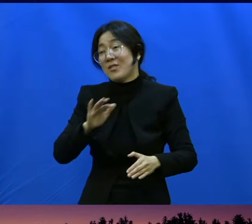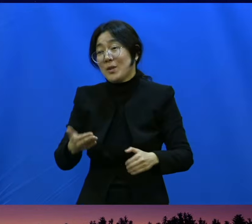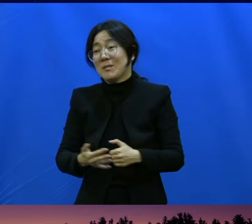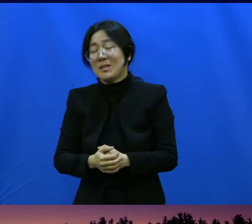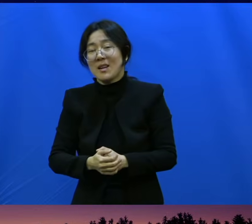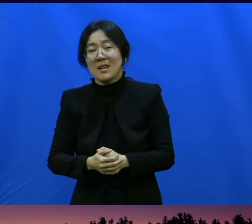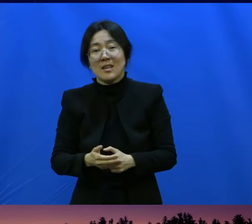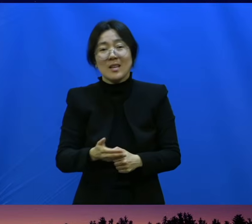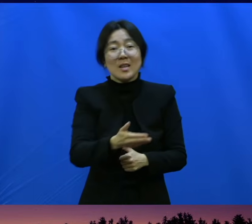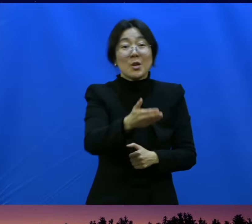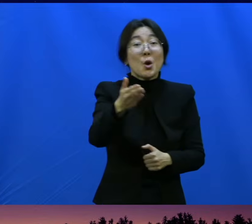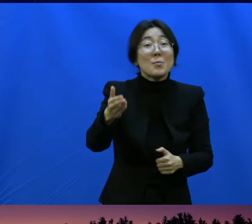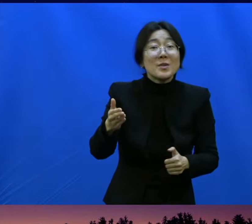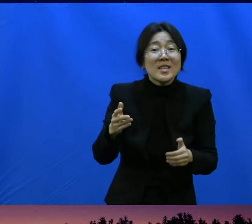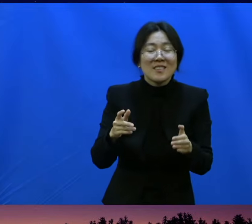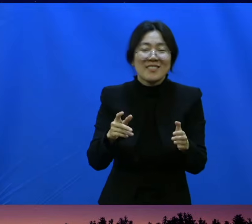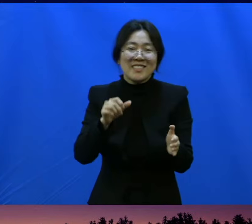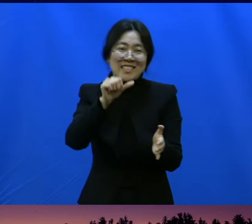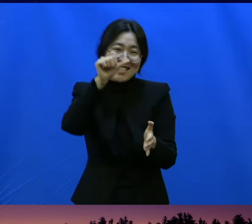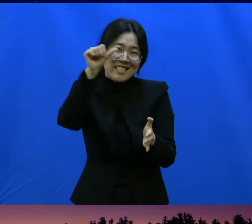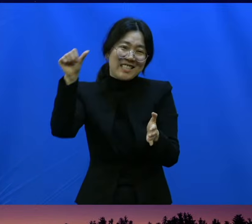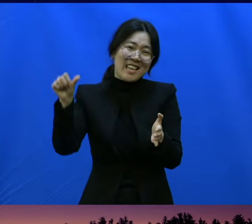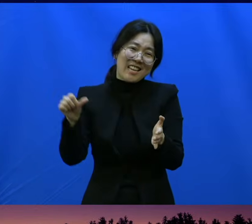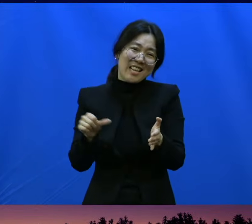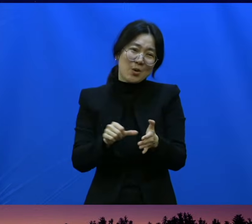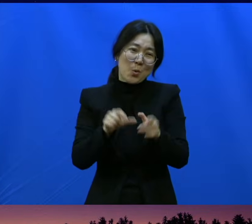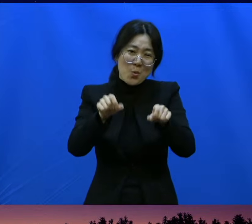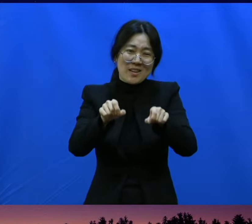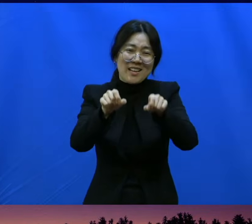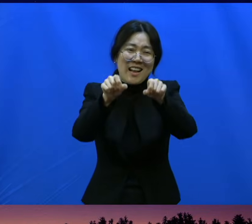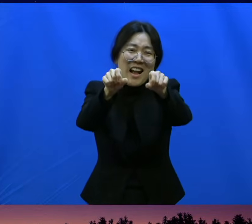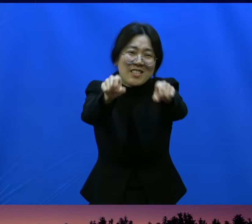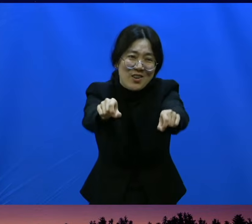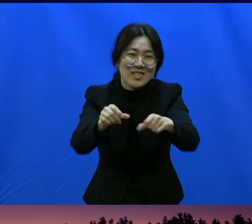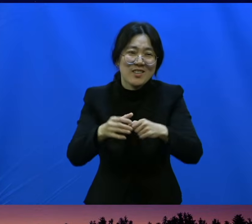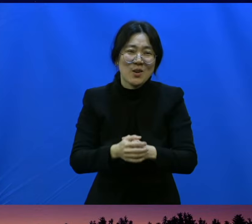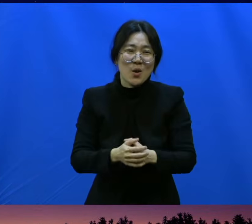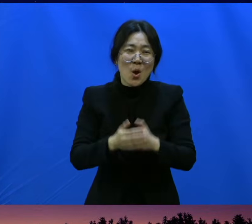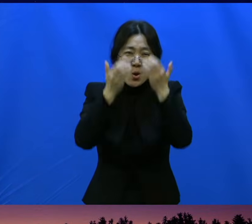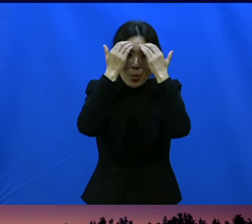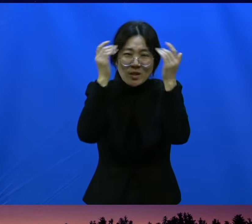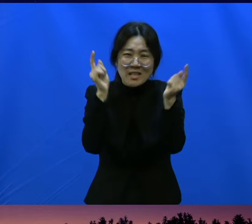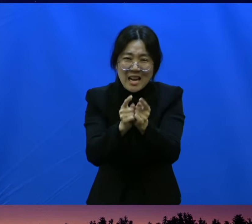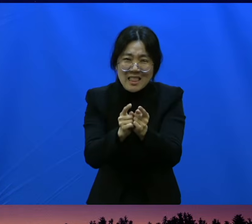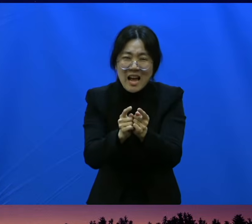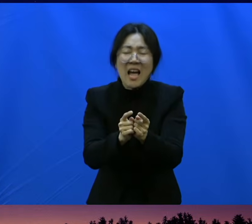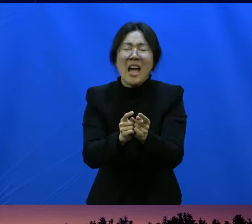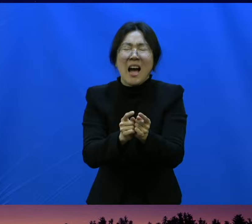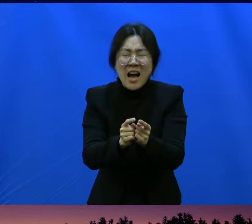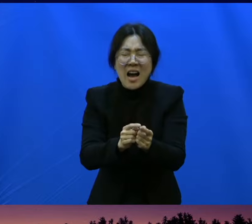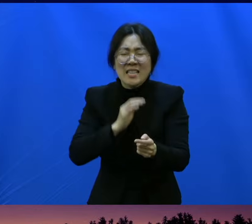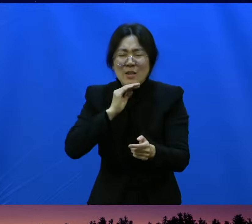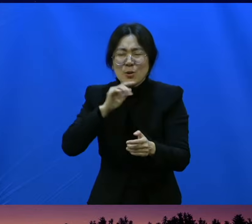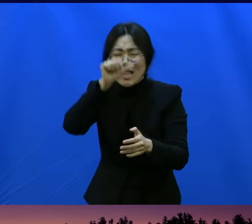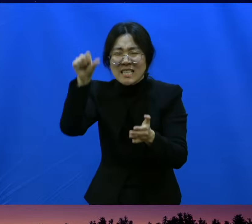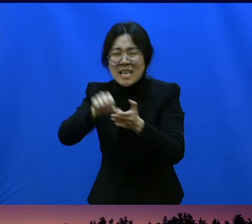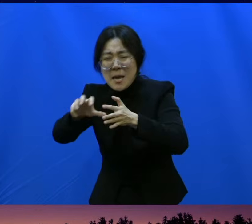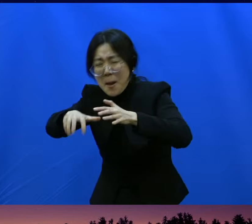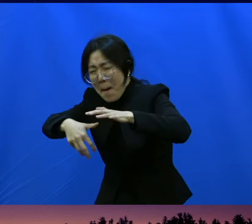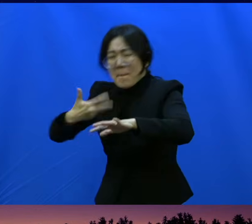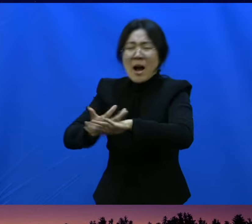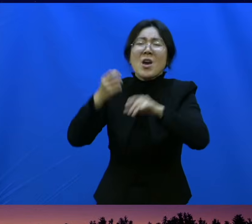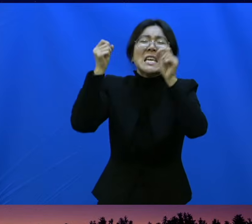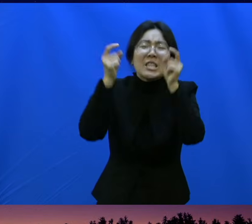삶 속에 그런 은혜가, 이 반전의 은혜, 전환점의 은혜, 어렵고 힘든 그